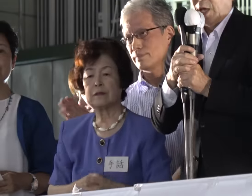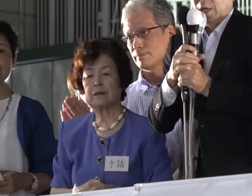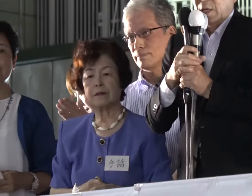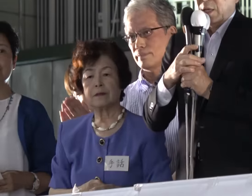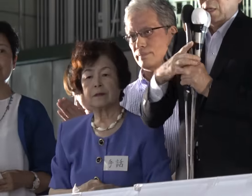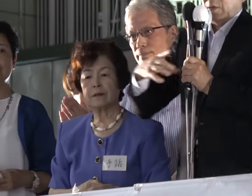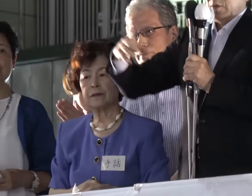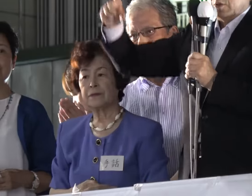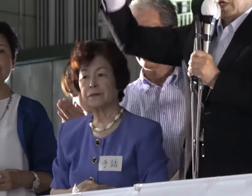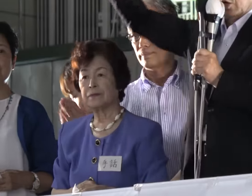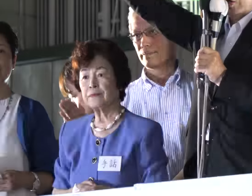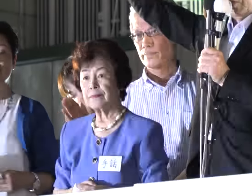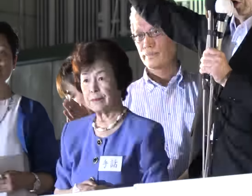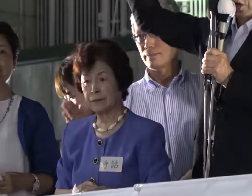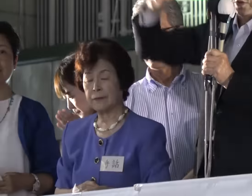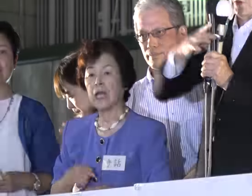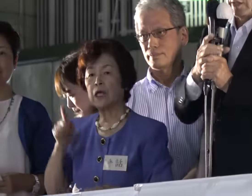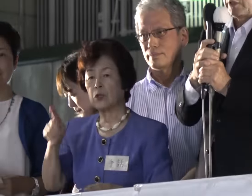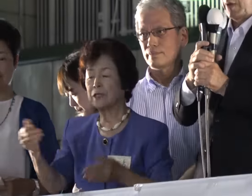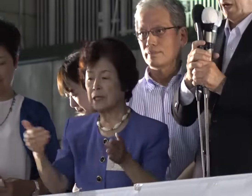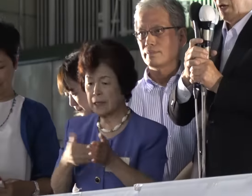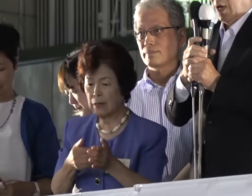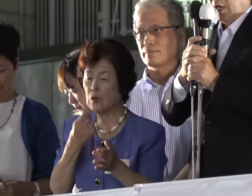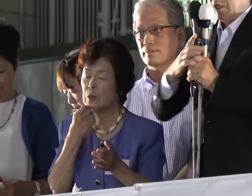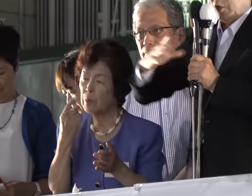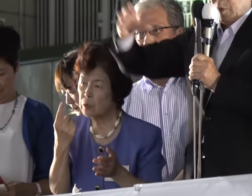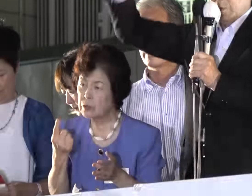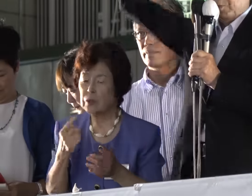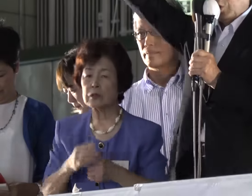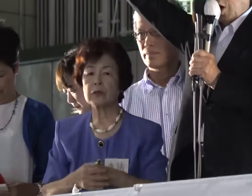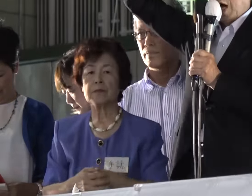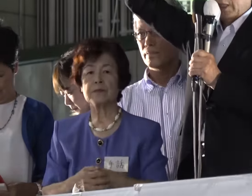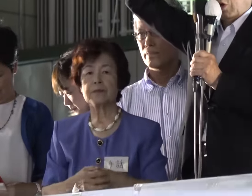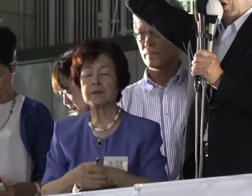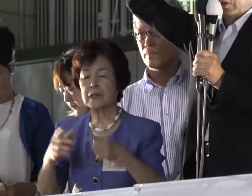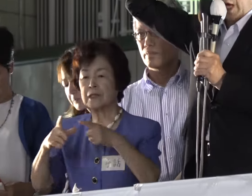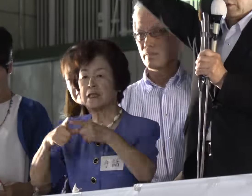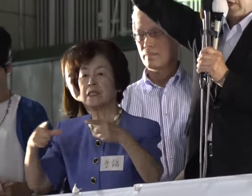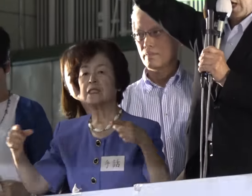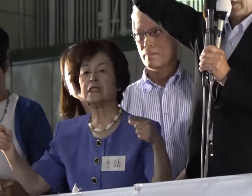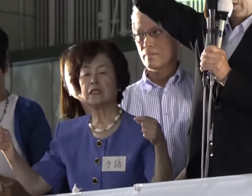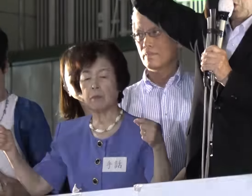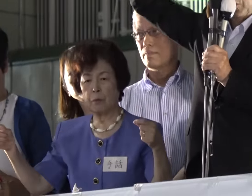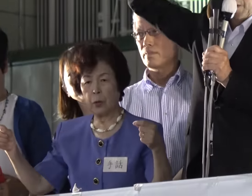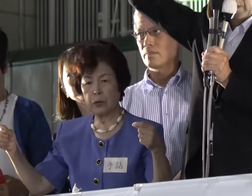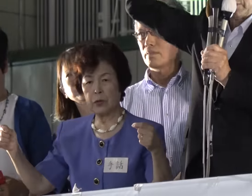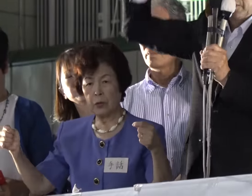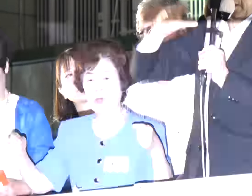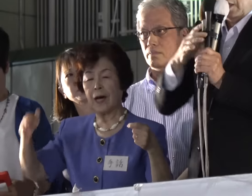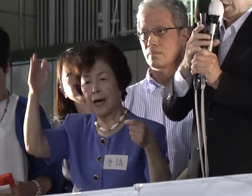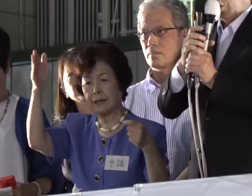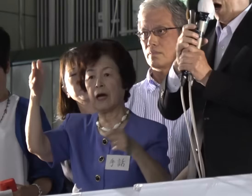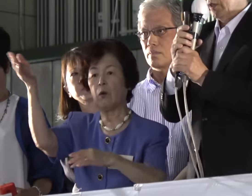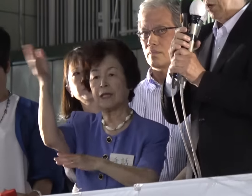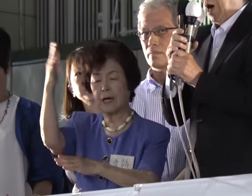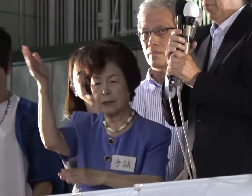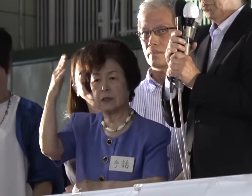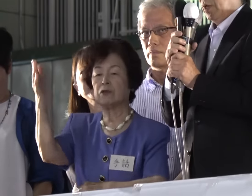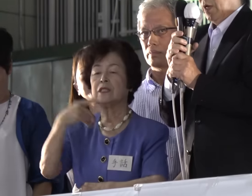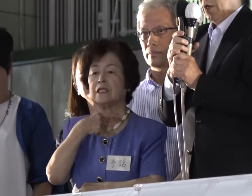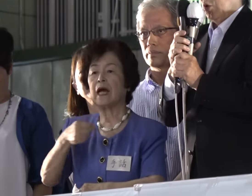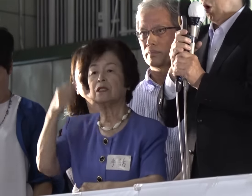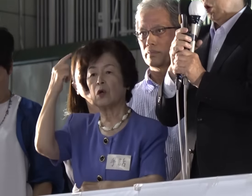そして最後にもう一つ、私は一本の旗を高く掲げたいと思っています。この旗